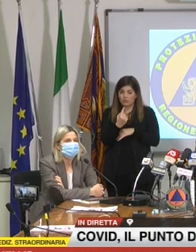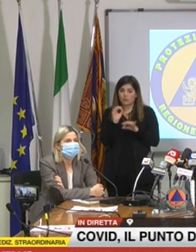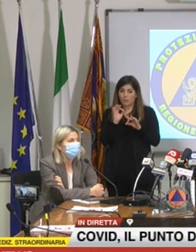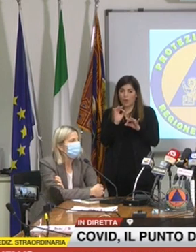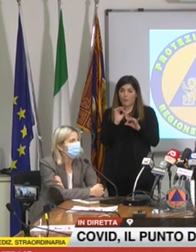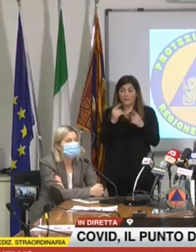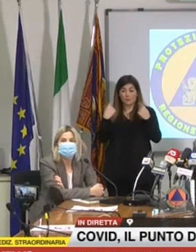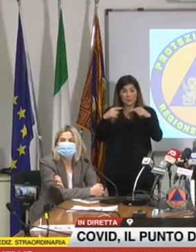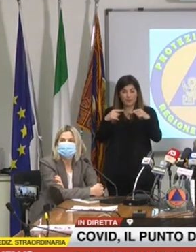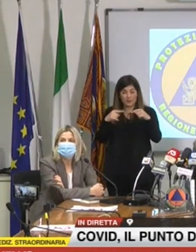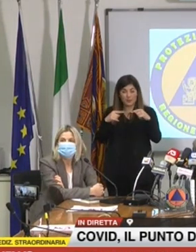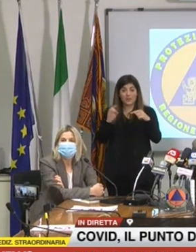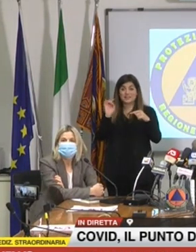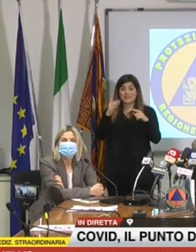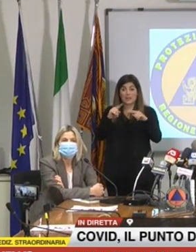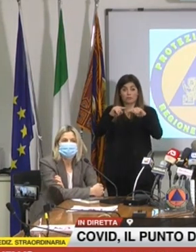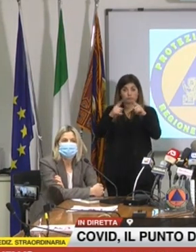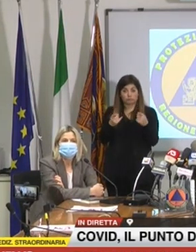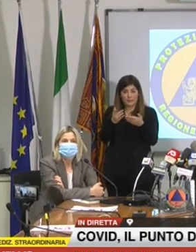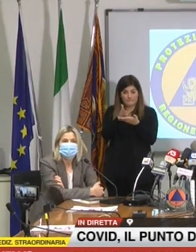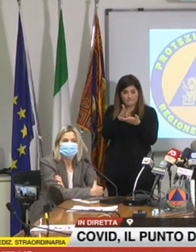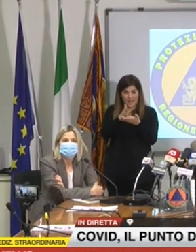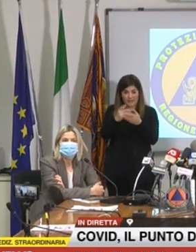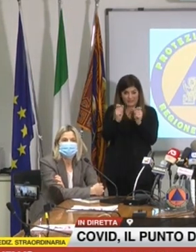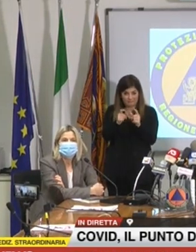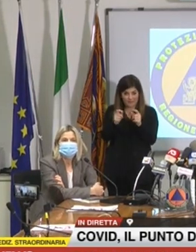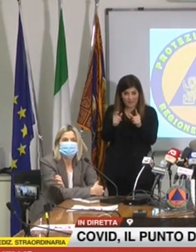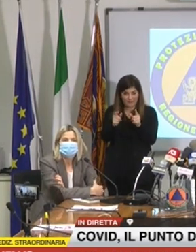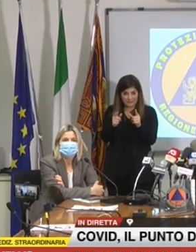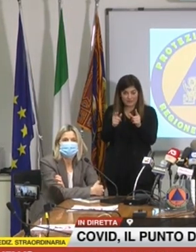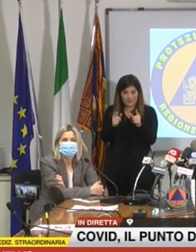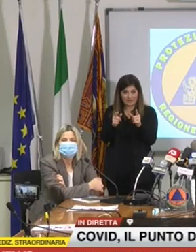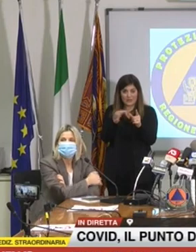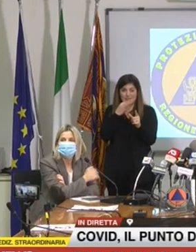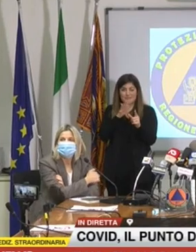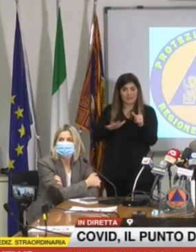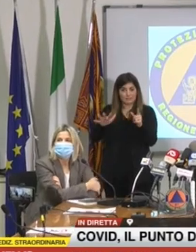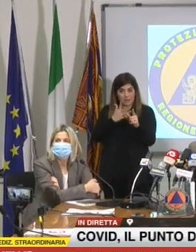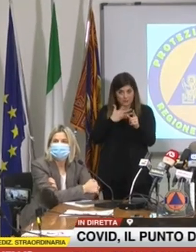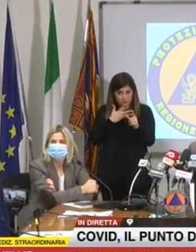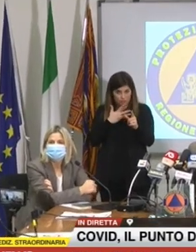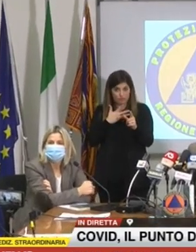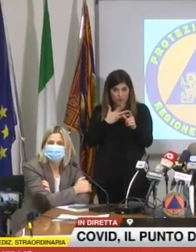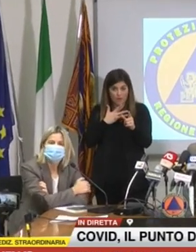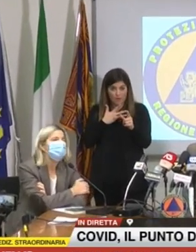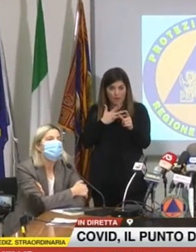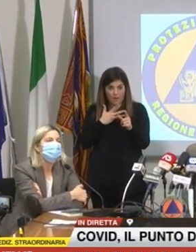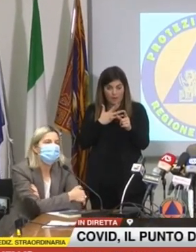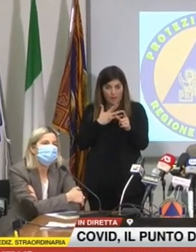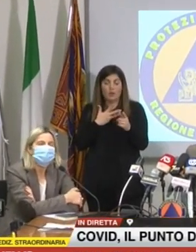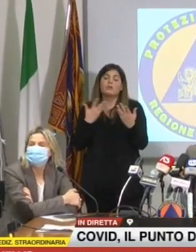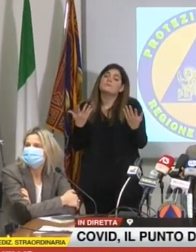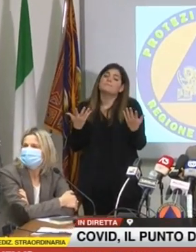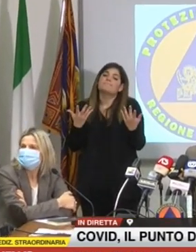medie strutture di vendita, hanno grandi spazi, non fanno vendita, fanno vendita di prodotti ingombranti, quindi non è che uno fa la spesa, e